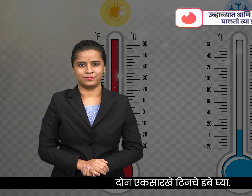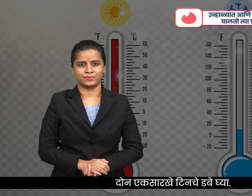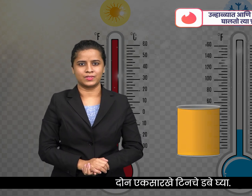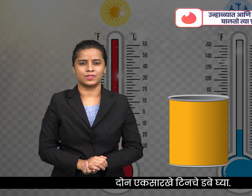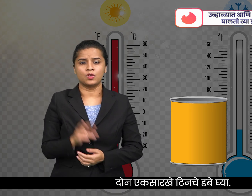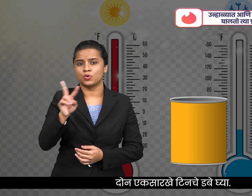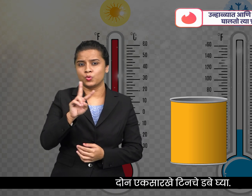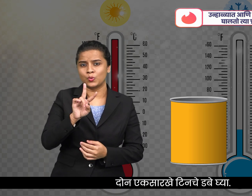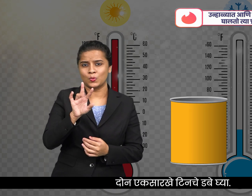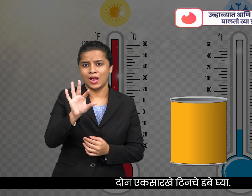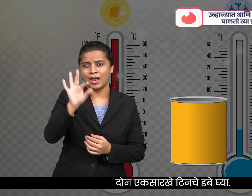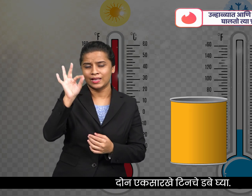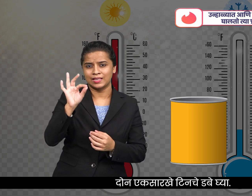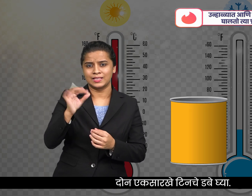2 एकसारखी टीनचे डब्बे घ्या.